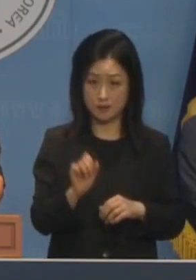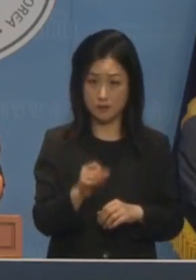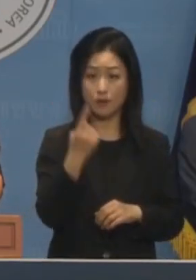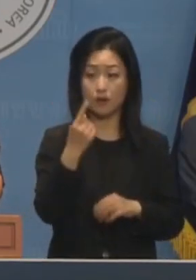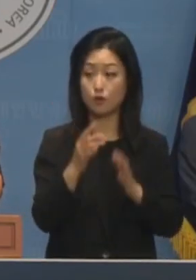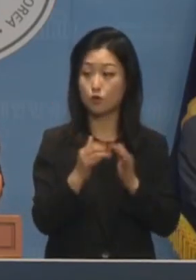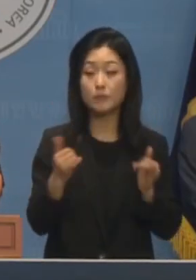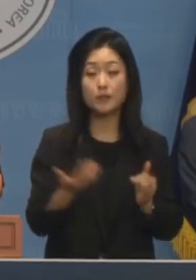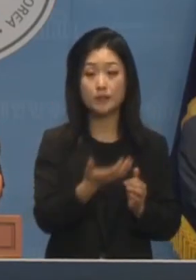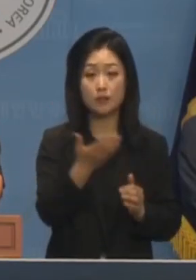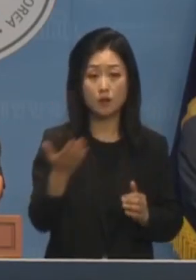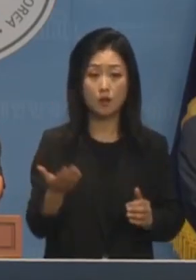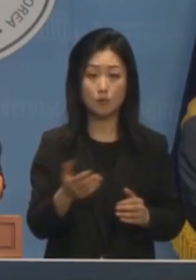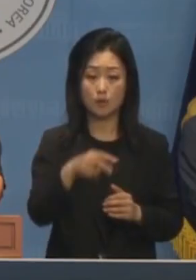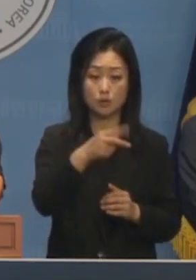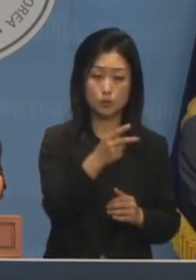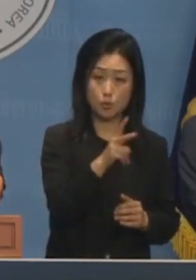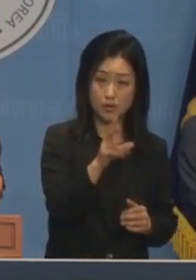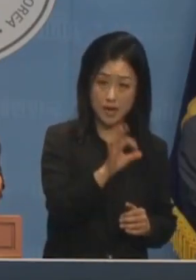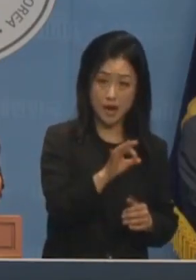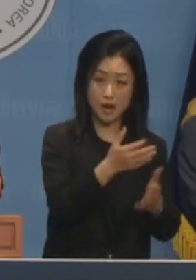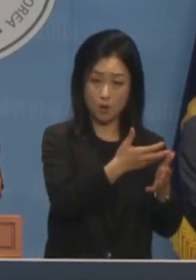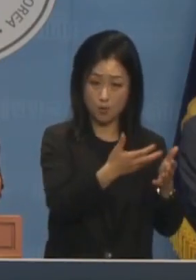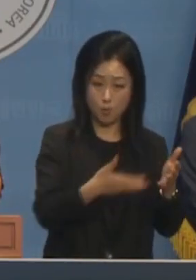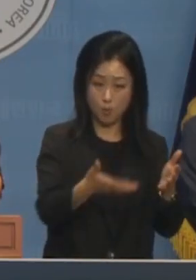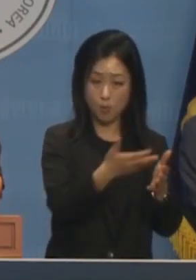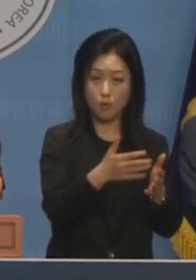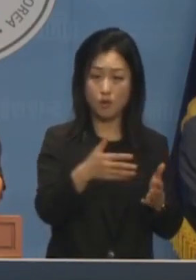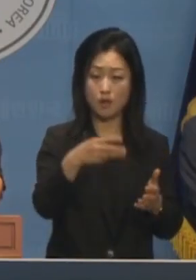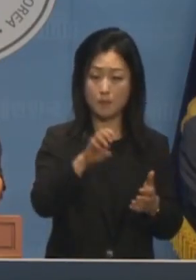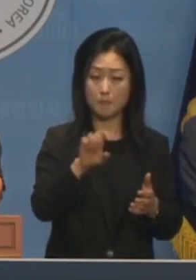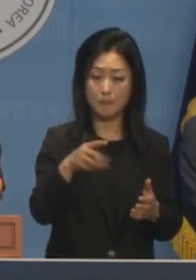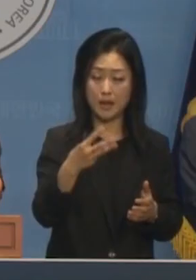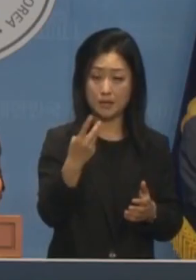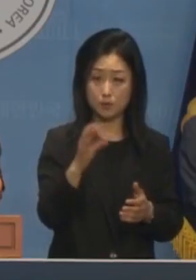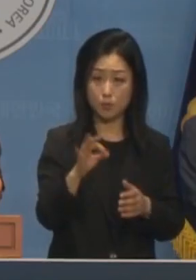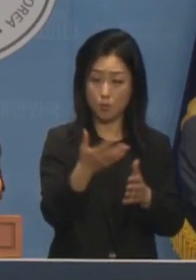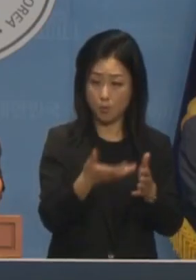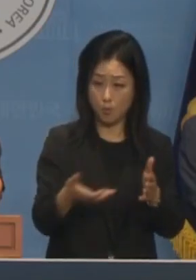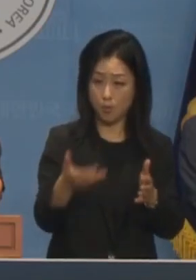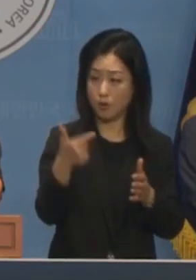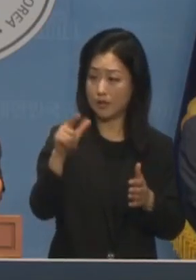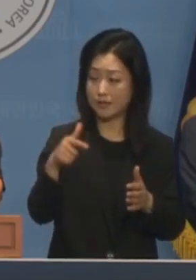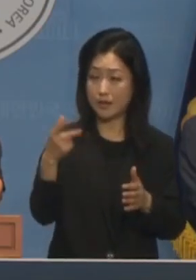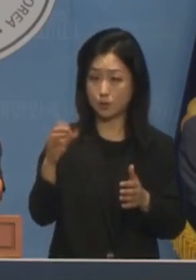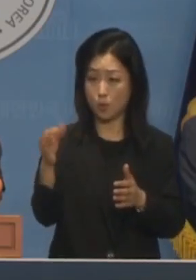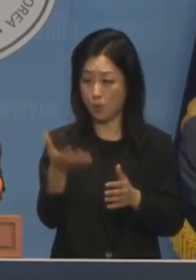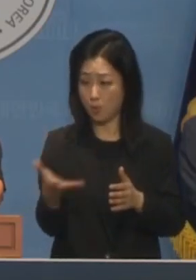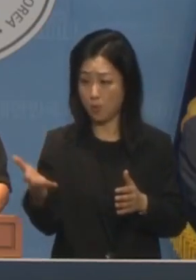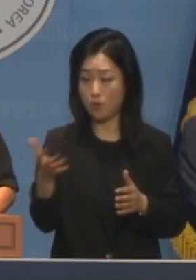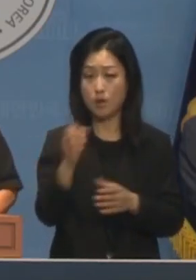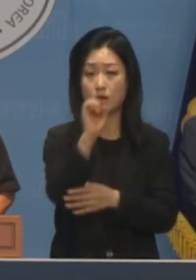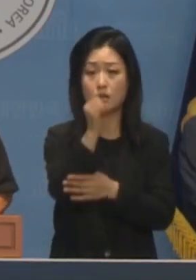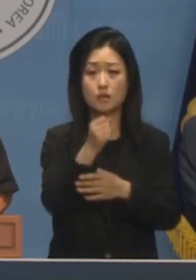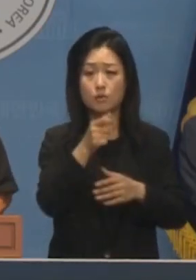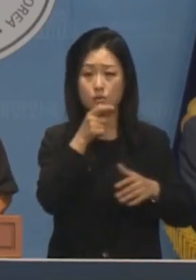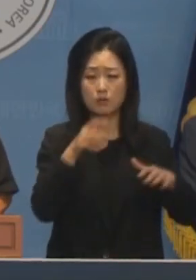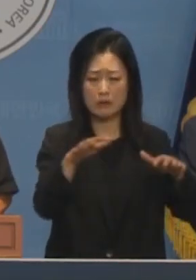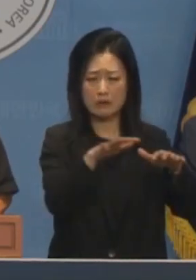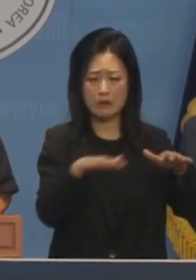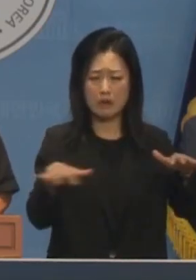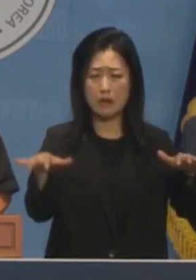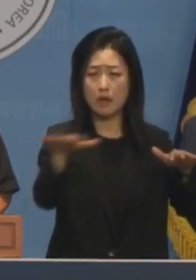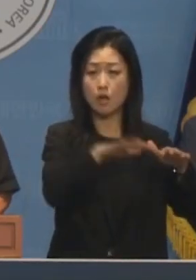가운데 국민들은 소양호, 팔동호를 비롯해 낙동강, 영산강 등 전국의 청건한 녹조로 인해 불안에